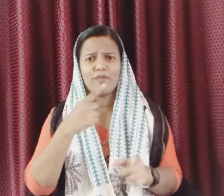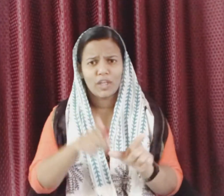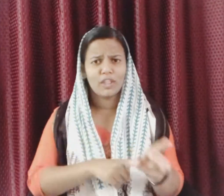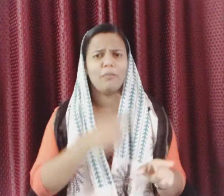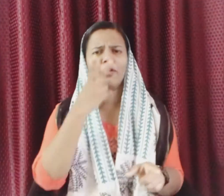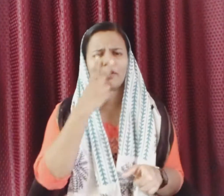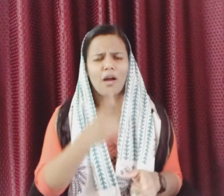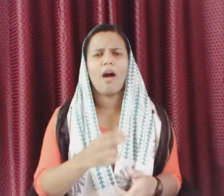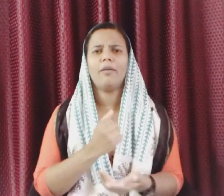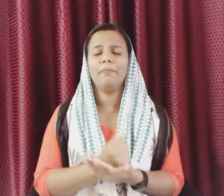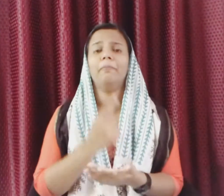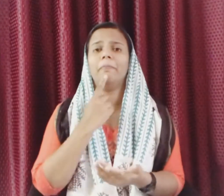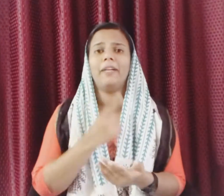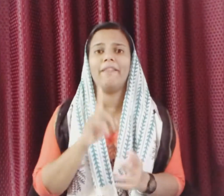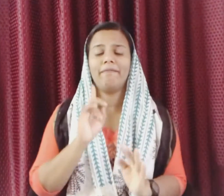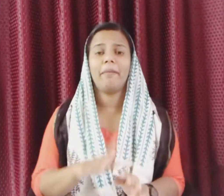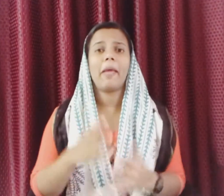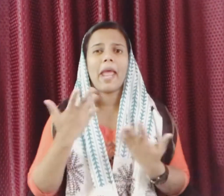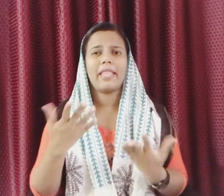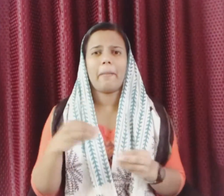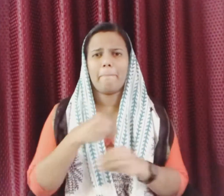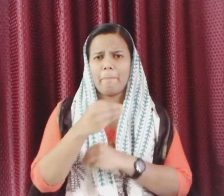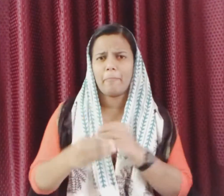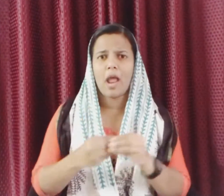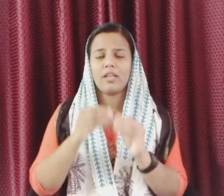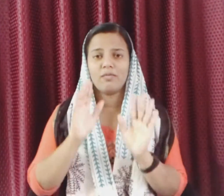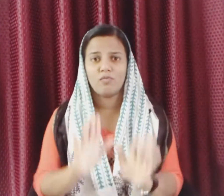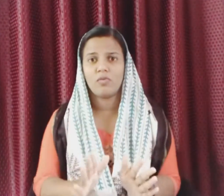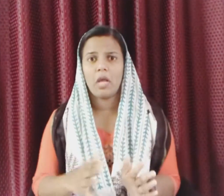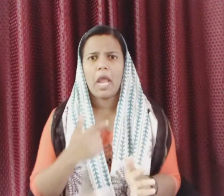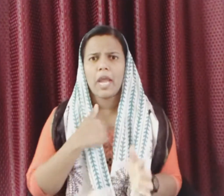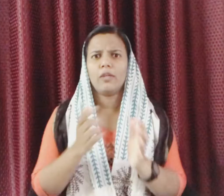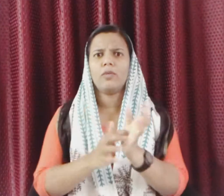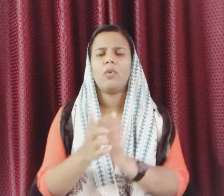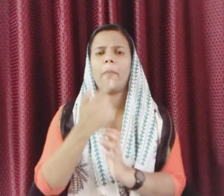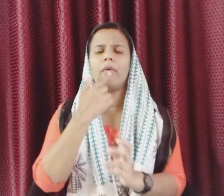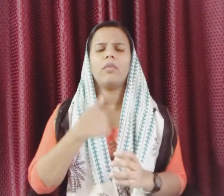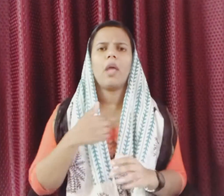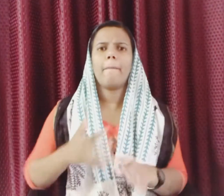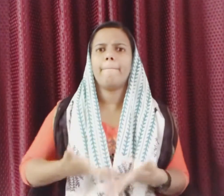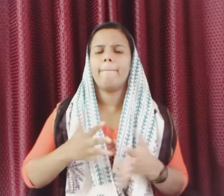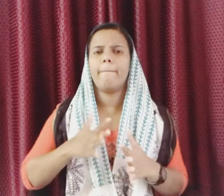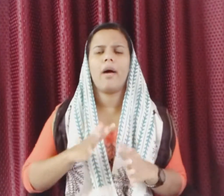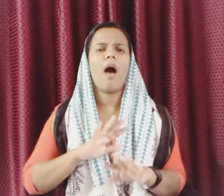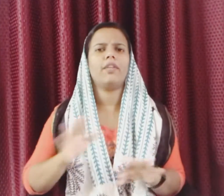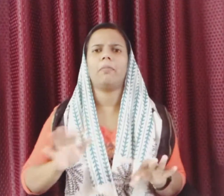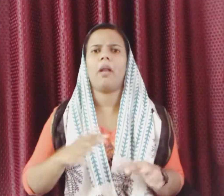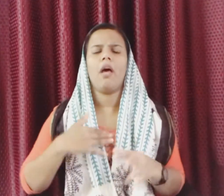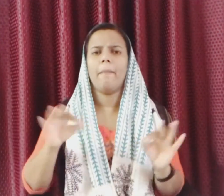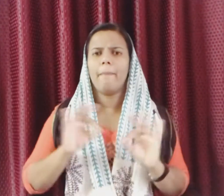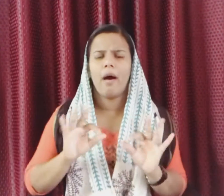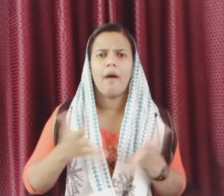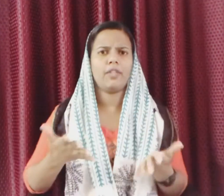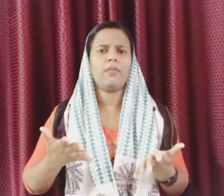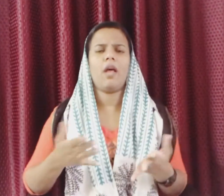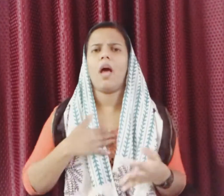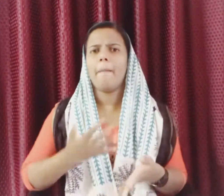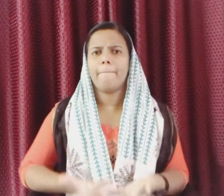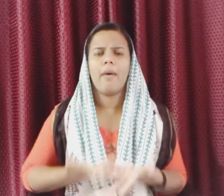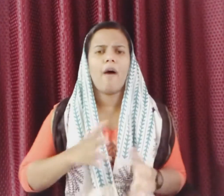കാണാൻ ആഗ്രഹിക്കുന്നെങ്കിൽ അത് തന്നെ ചെയ്യണം. ആമേൻ. ഏതൊരു പ്രശ്നത്തിനുള്ളിലും പറയണം, എൻ്റെ കർത്താവിനോട് പറഞ്ഞിട്ട് നീ ഒന്നിനെക്കുറിച്ചും ഭയപ്പെടേണ്ട, നീ ഒന്നിനെക്കുറിച്ചും